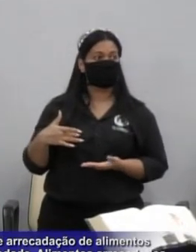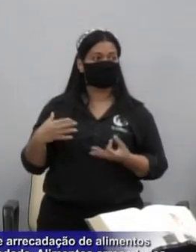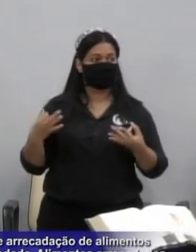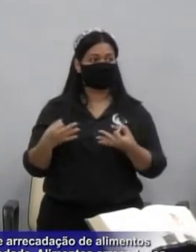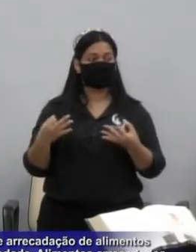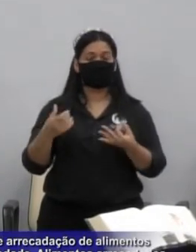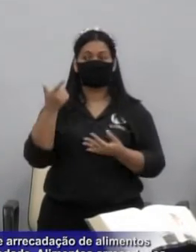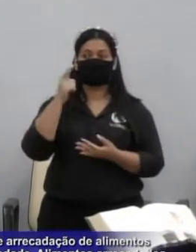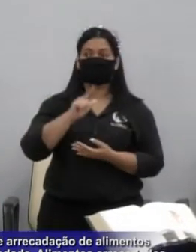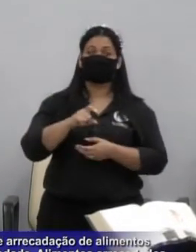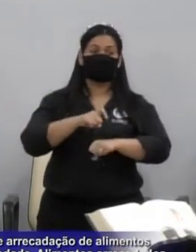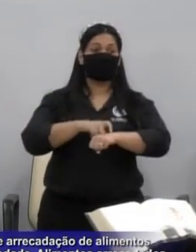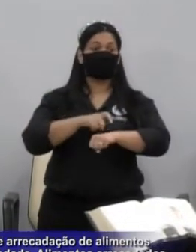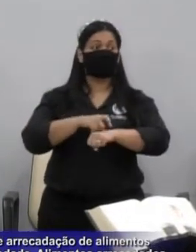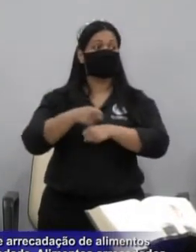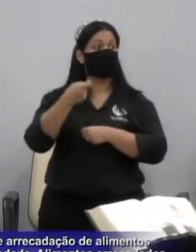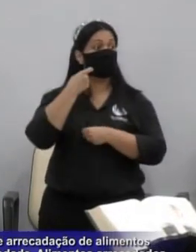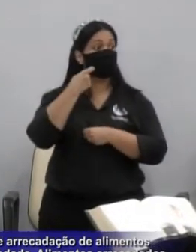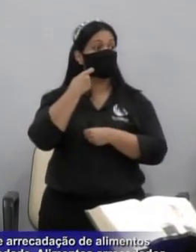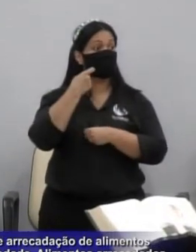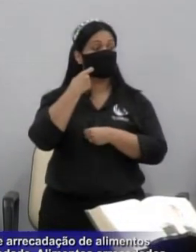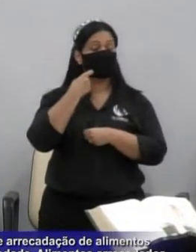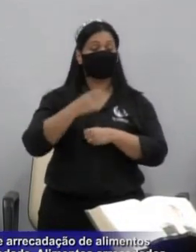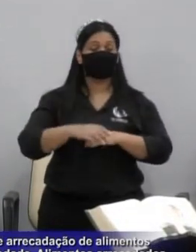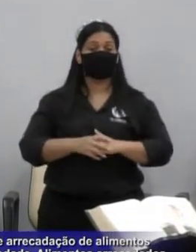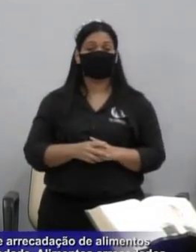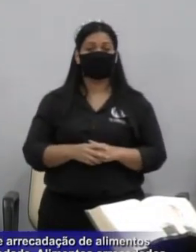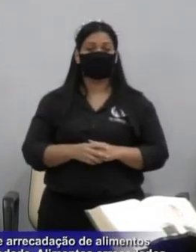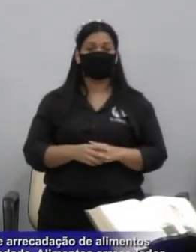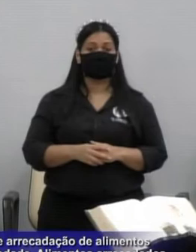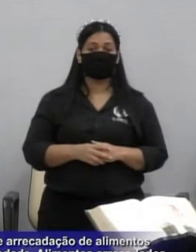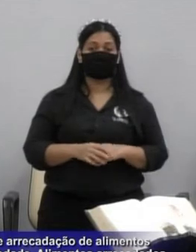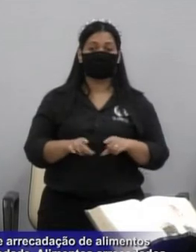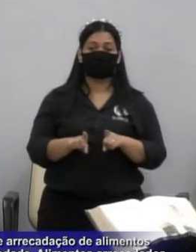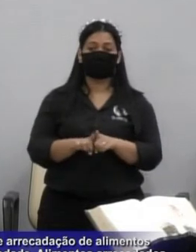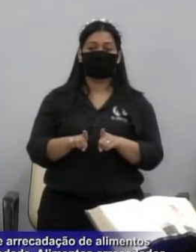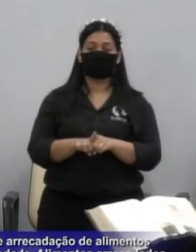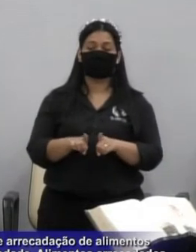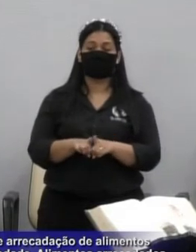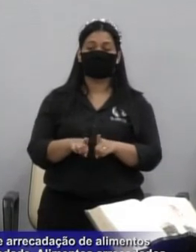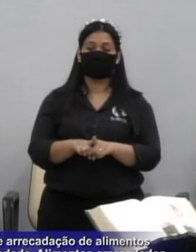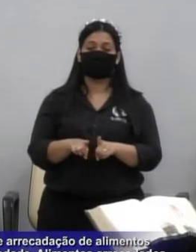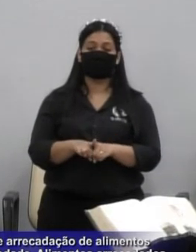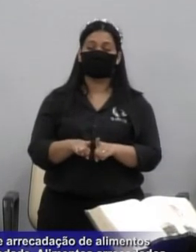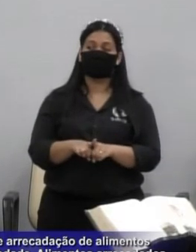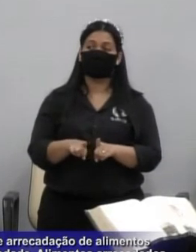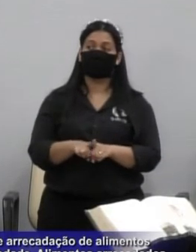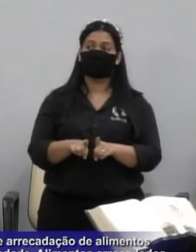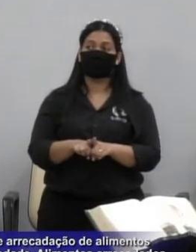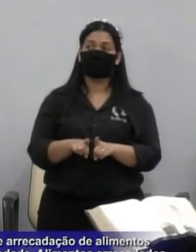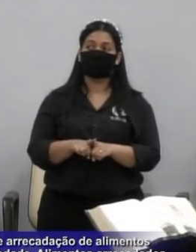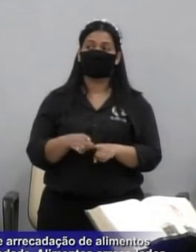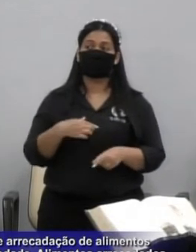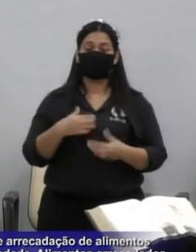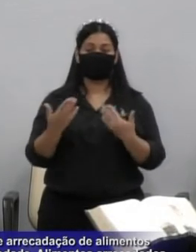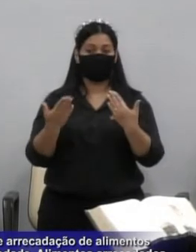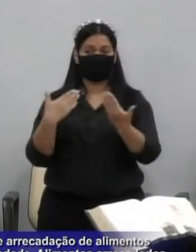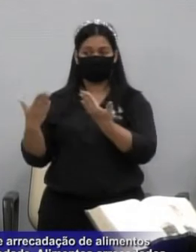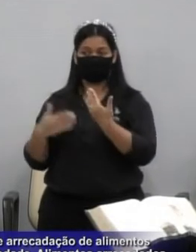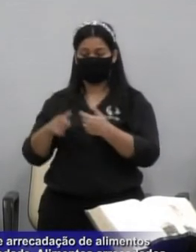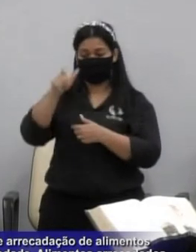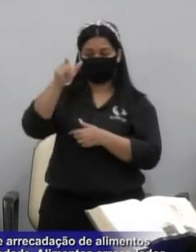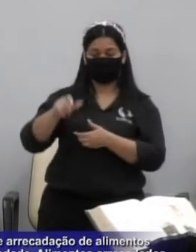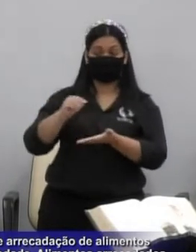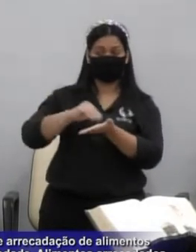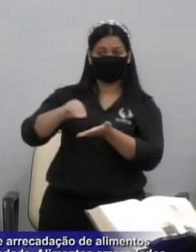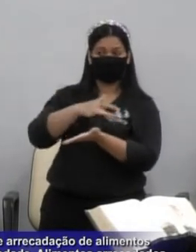né, na sexta-feira com o doutor Aldenes. E também fica aqui, eu havia conversado com o doutor